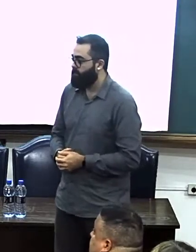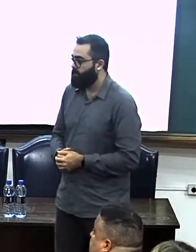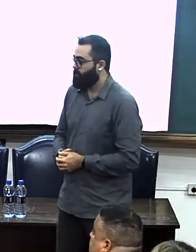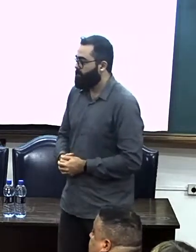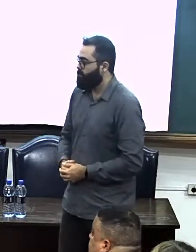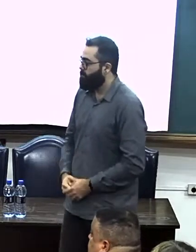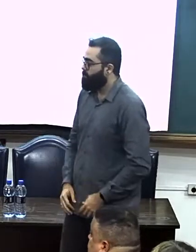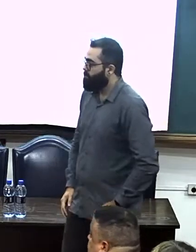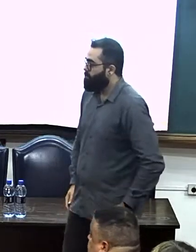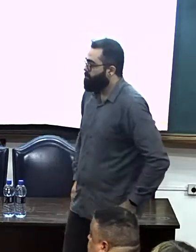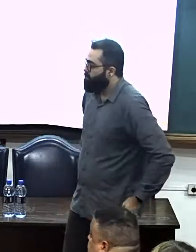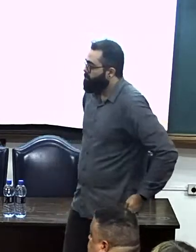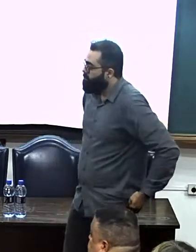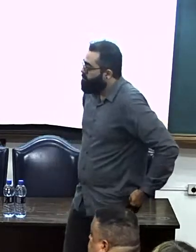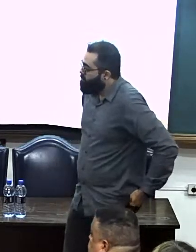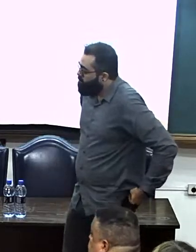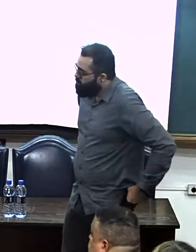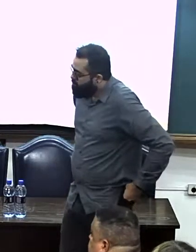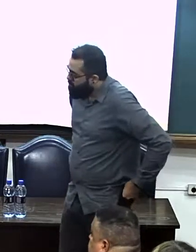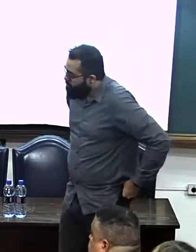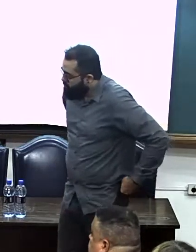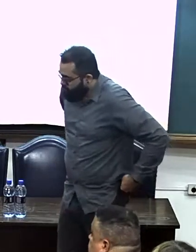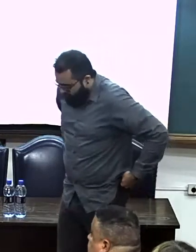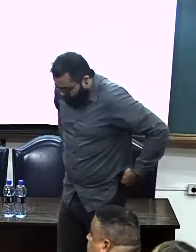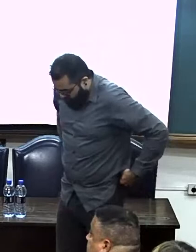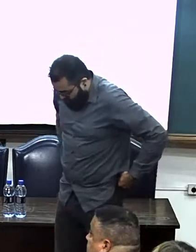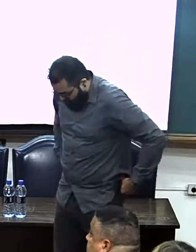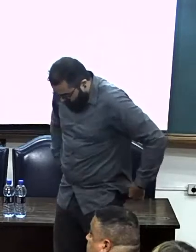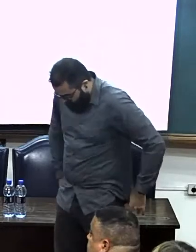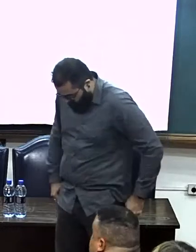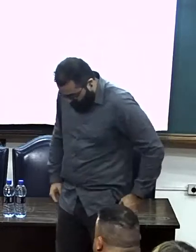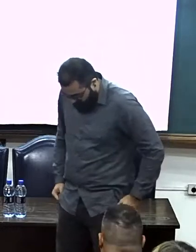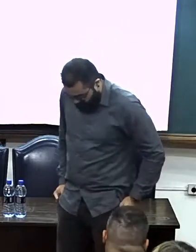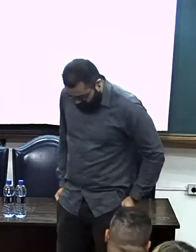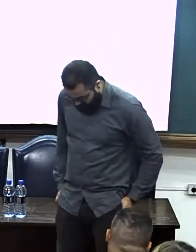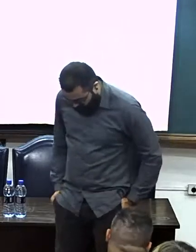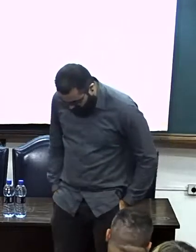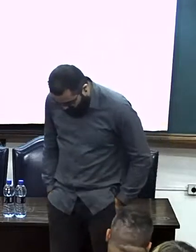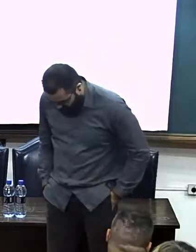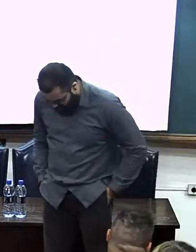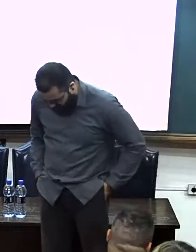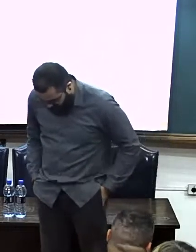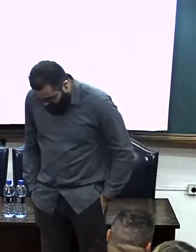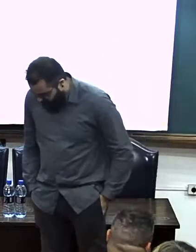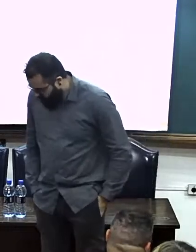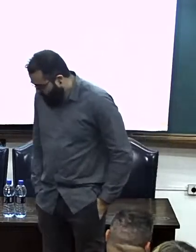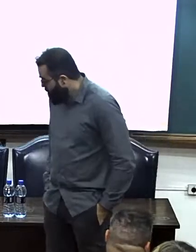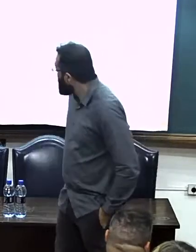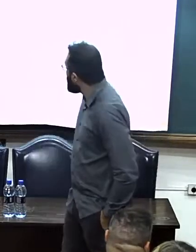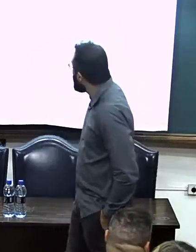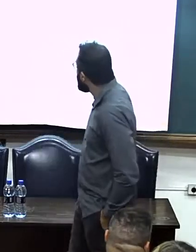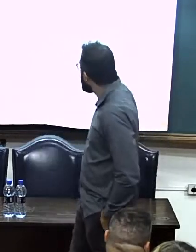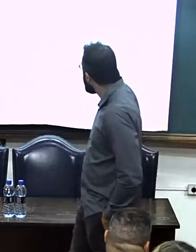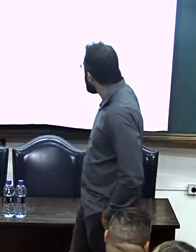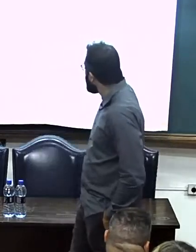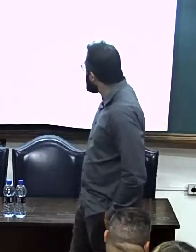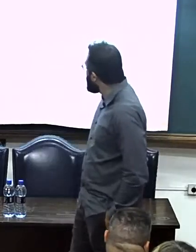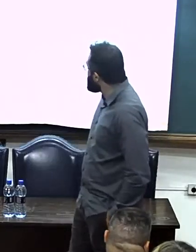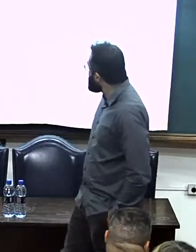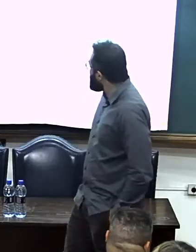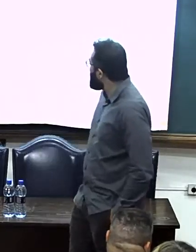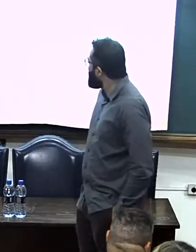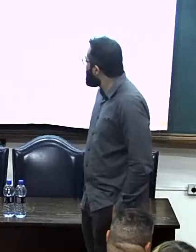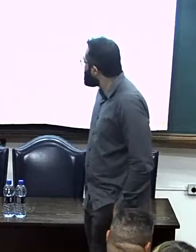estrutura métrica. O terceiro ponto é o de que línguas diferentes têm padrões também diferentes